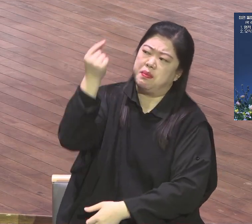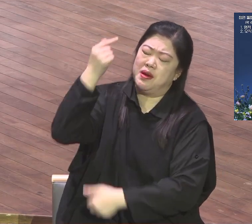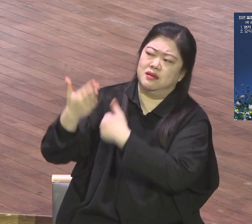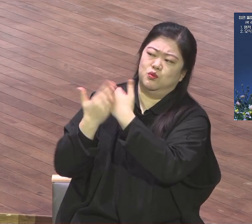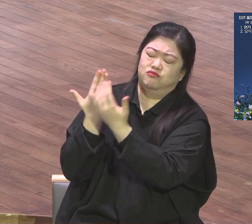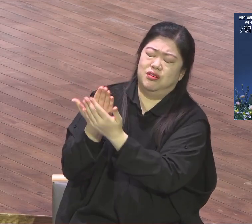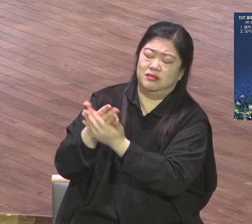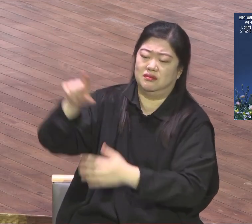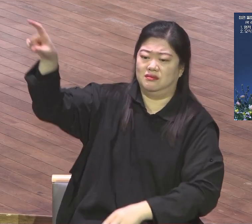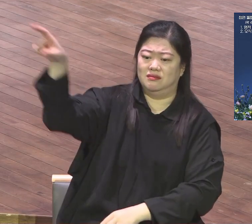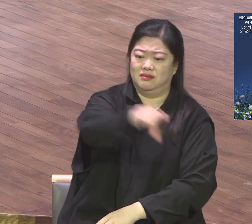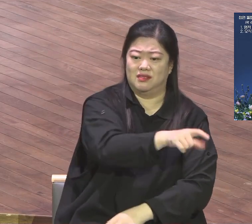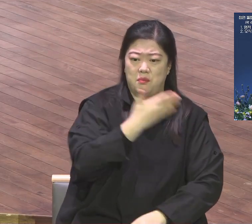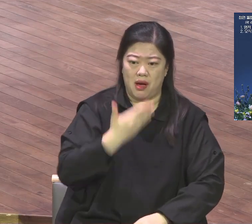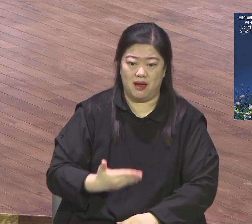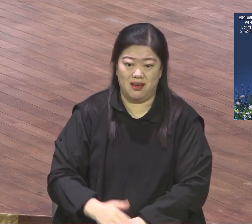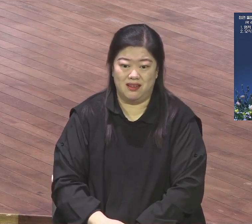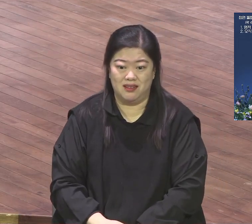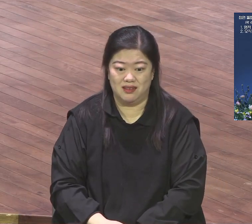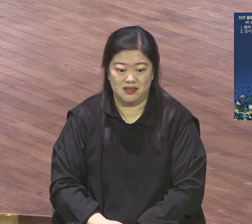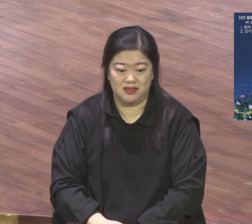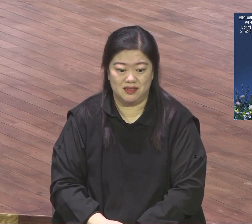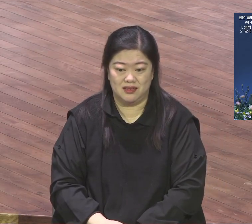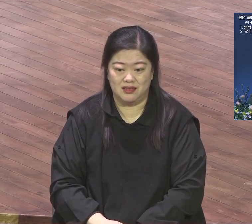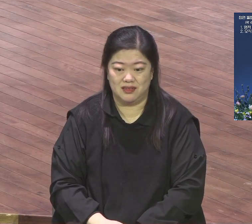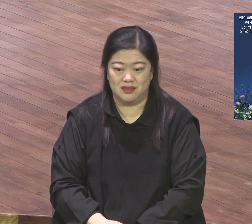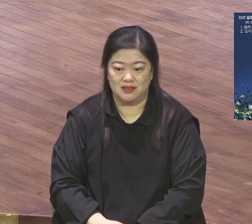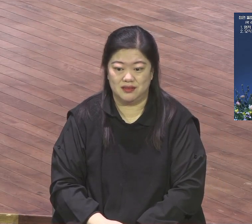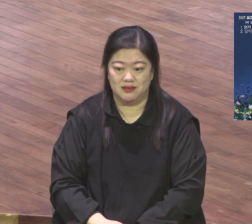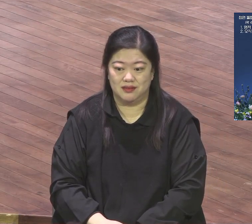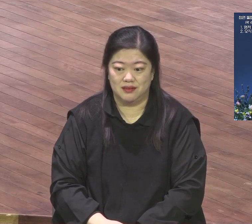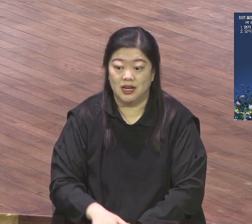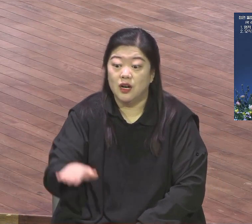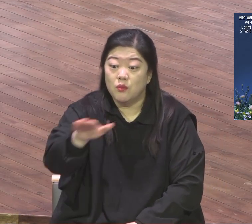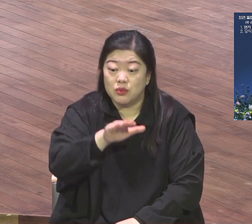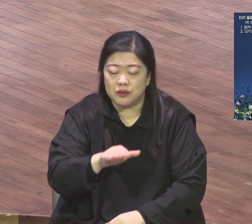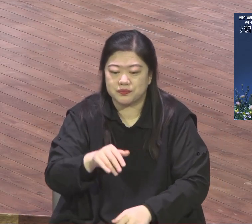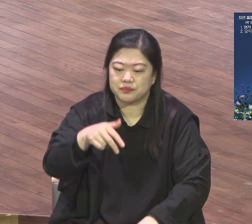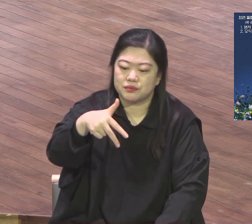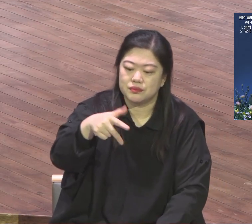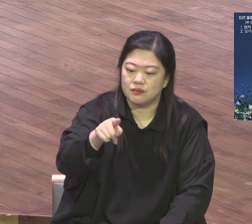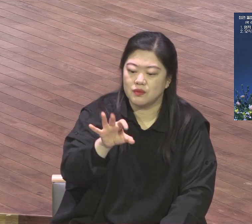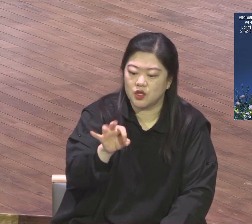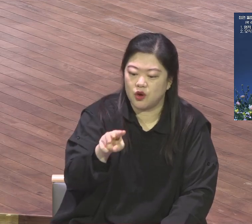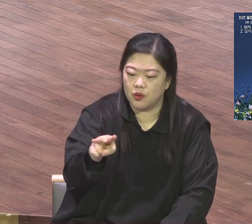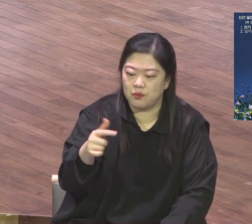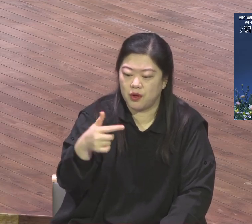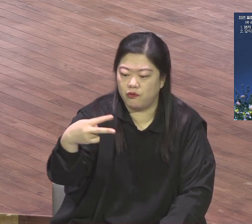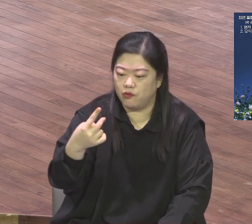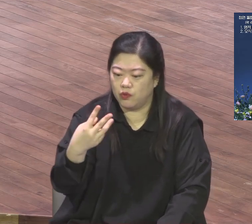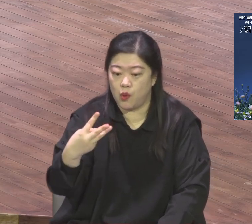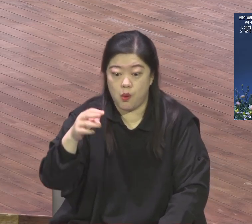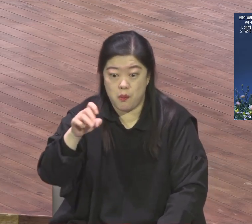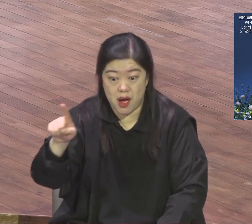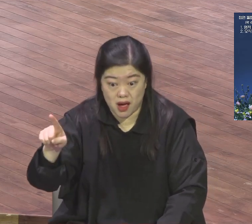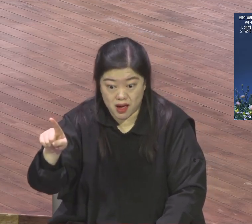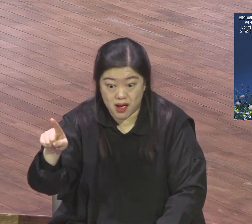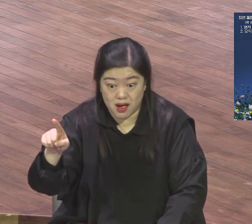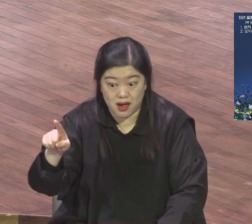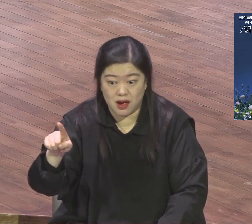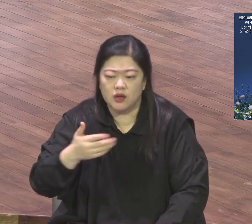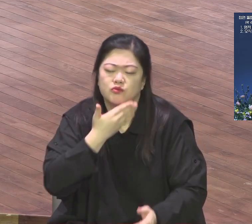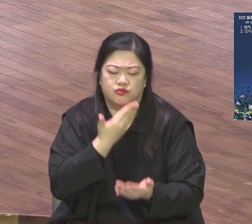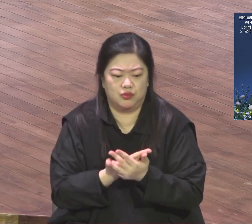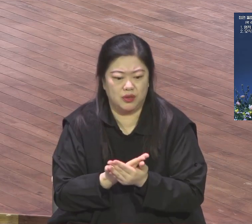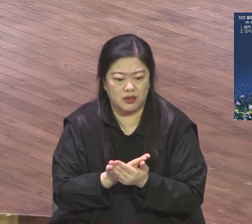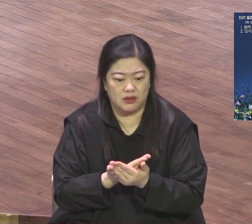돌파. 아멘. 저는 뭐 문제를 피해 본 적이 없어요. 이거 안 되겠는데, 아, 이거 포기해야겠다. 미안합니다. 그런